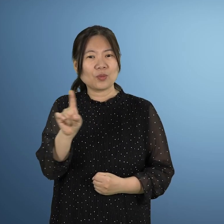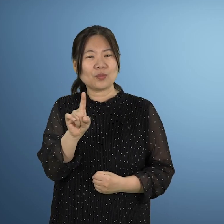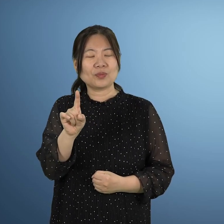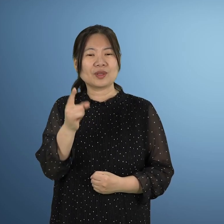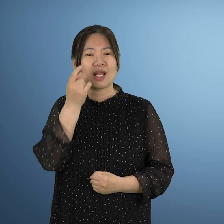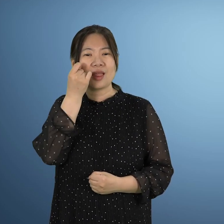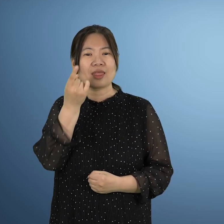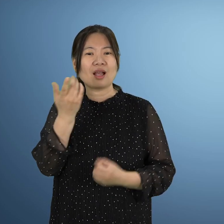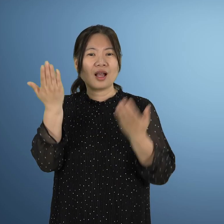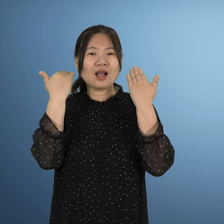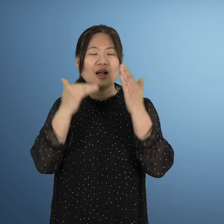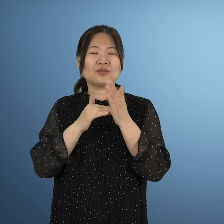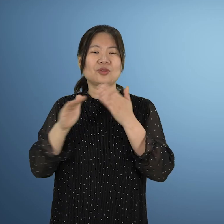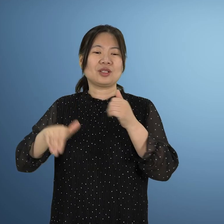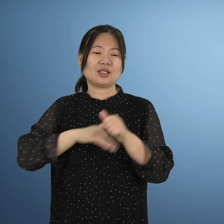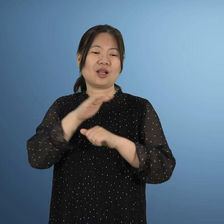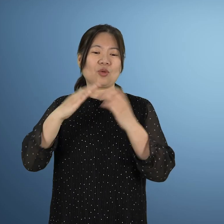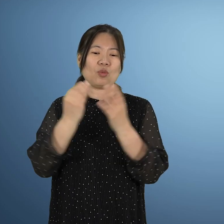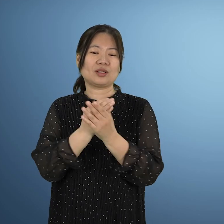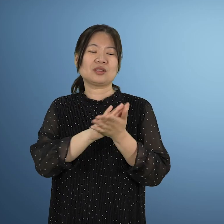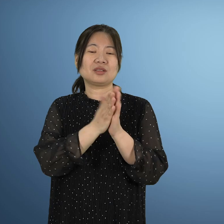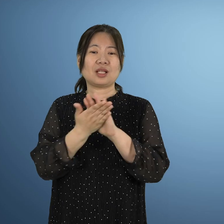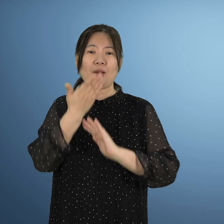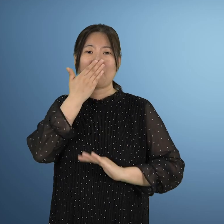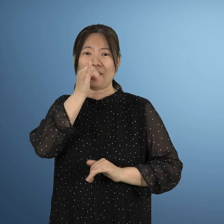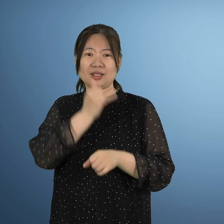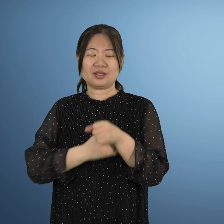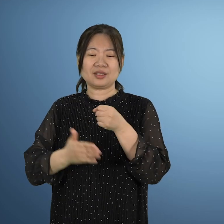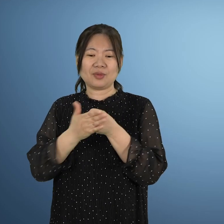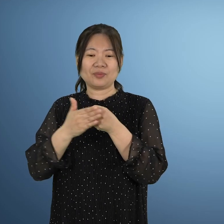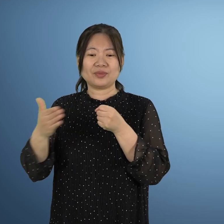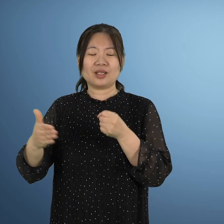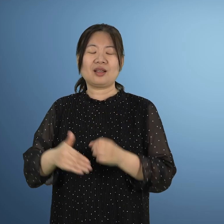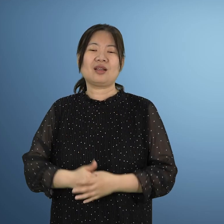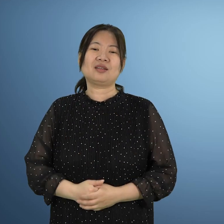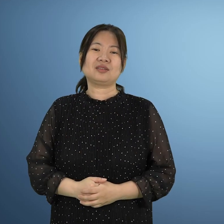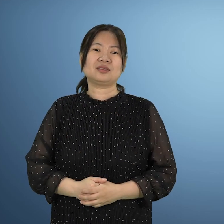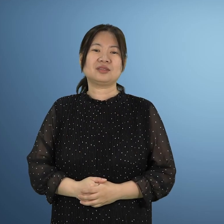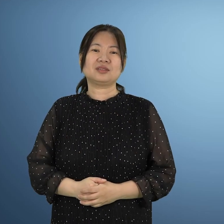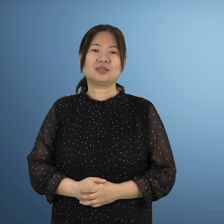한 달 지나면 상황이 완전히 달라져 있어요.